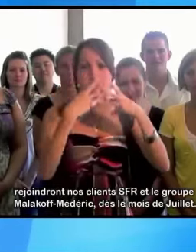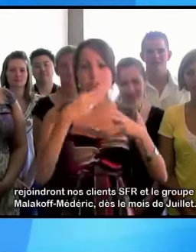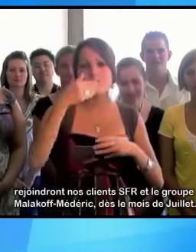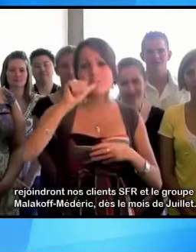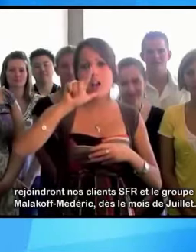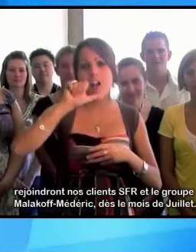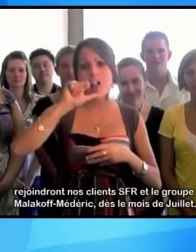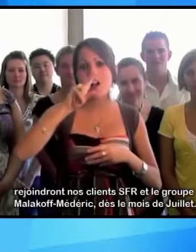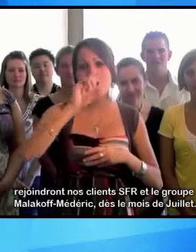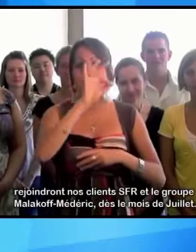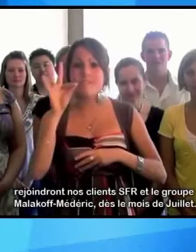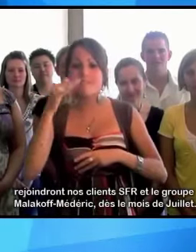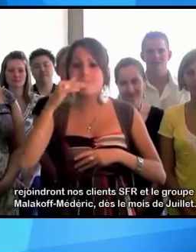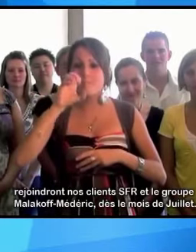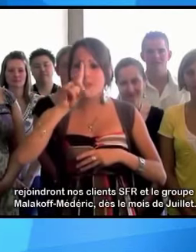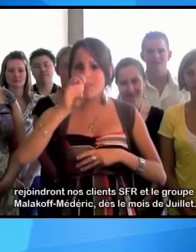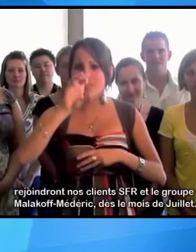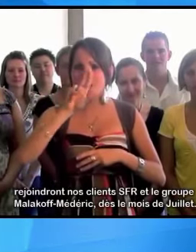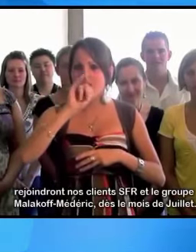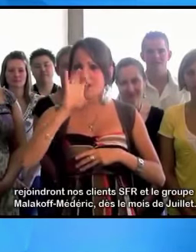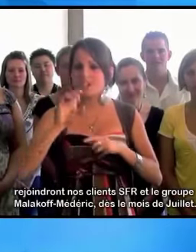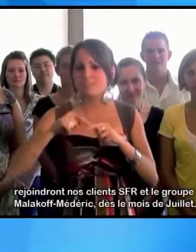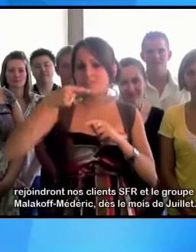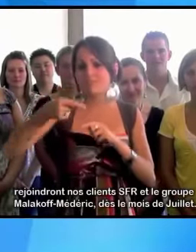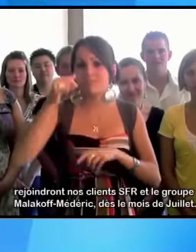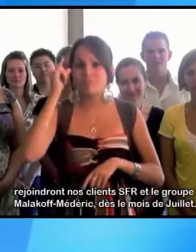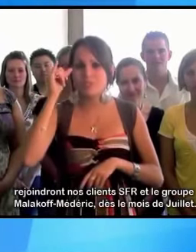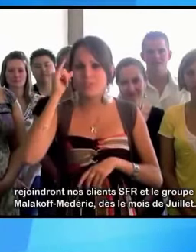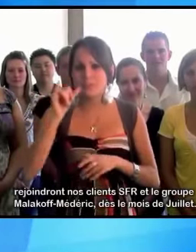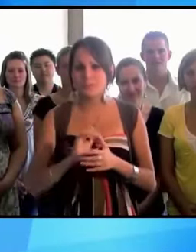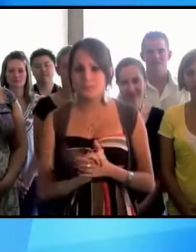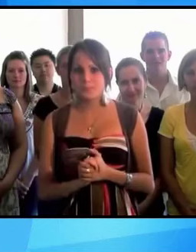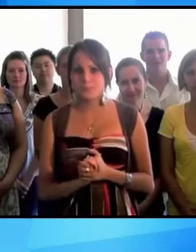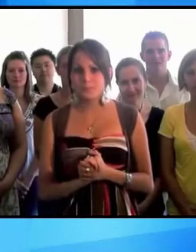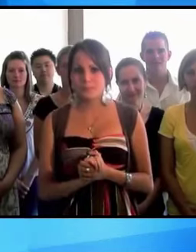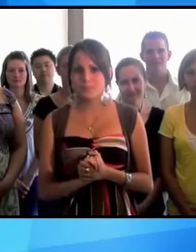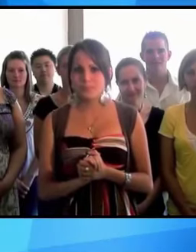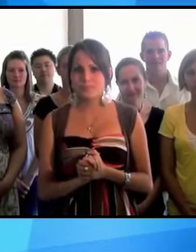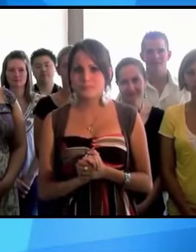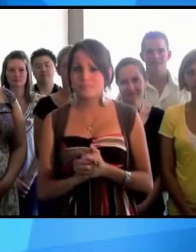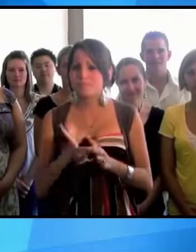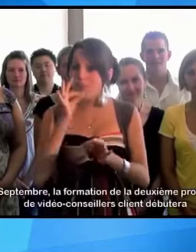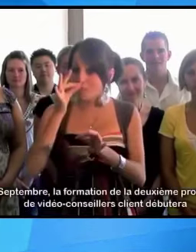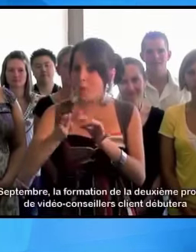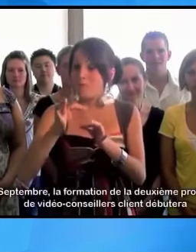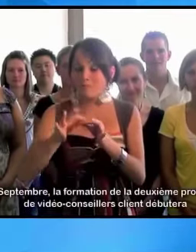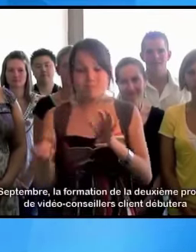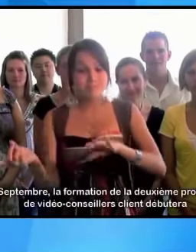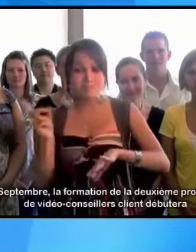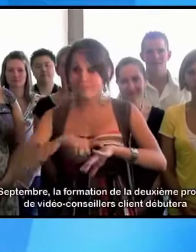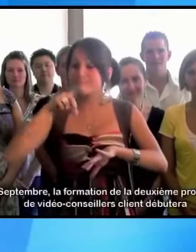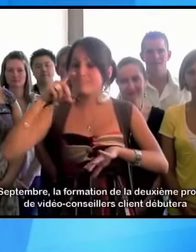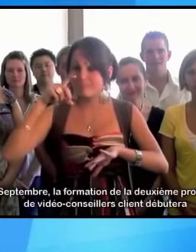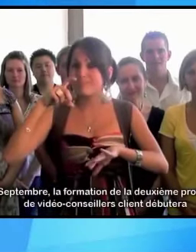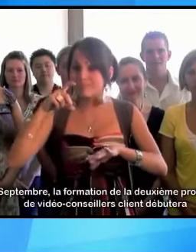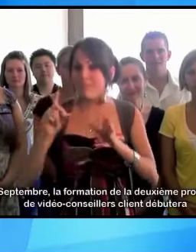chose. Alors là, on parle des centres d'appel, mais c'est le même problème au guichet,'est le même problème dans les magasins, à l'Issé. Exactement. D'ailleurs, ils viennent de sortir une application interprète, l'interprète dans